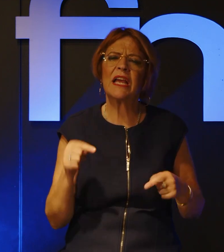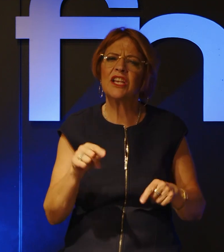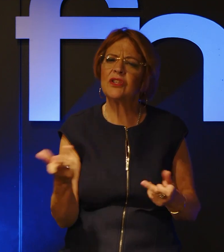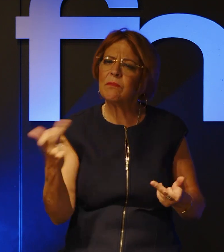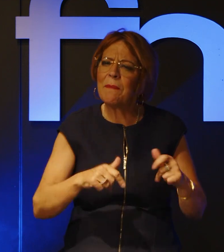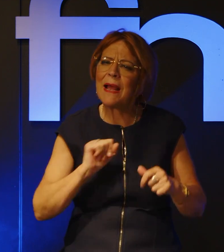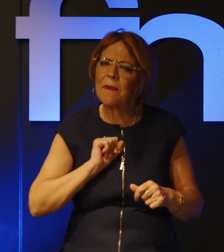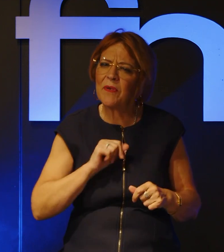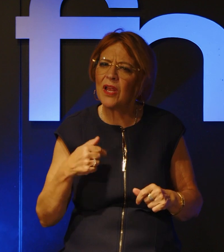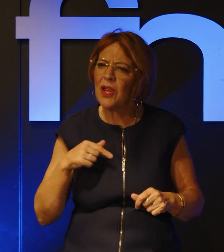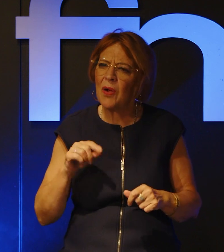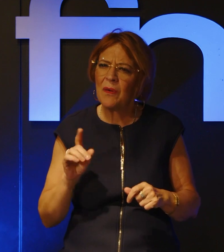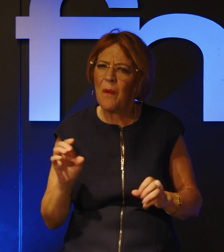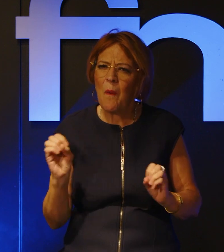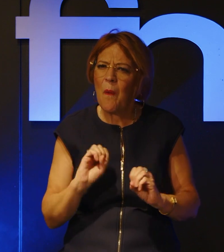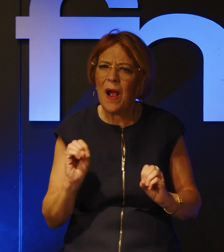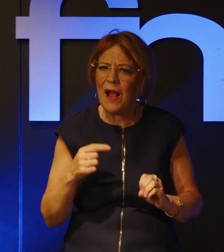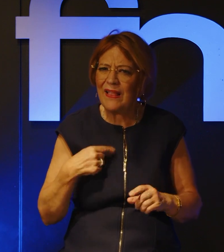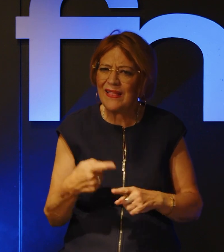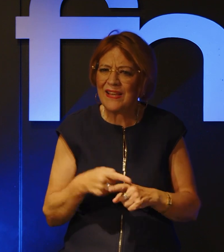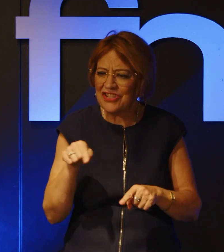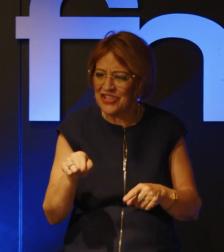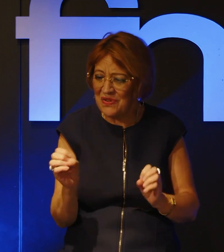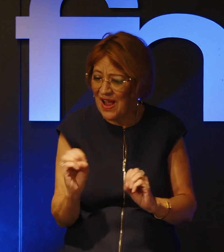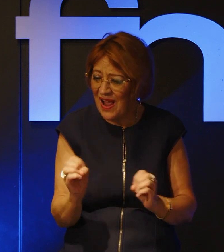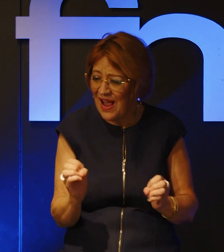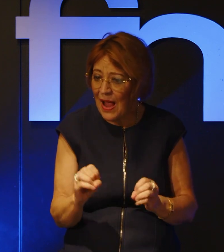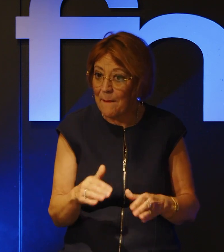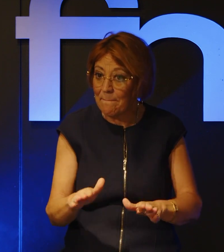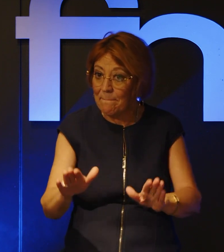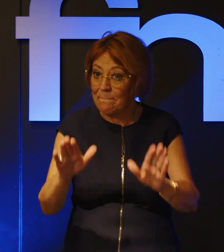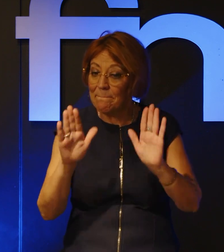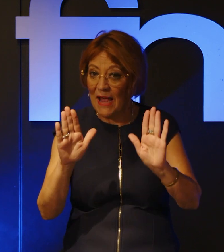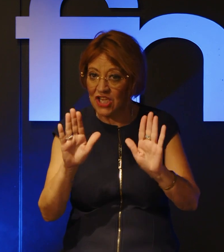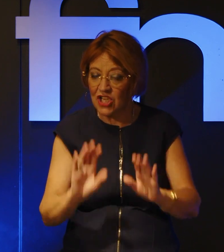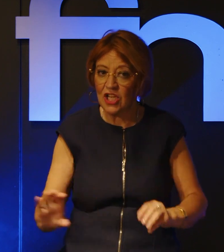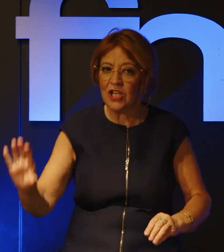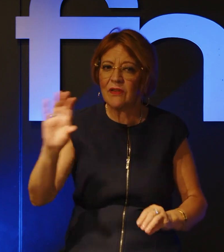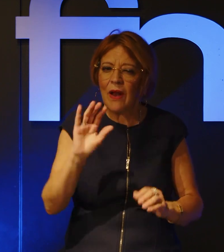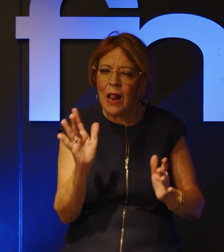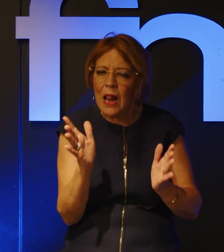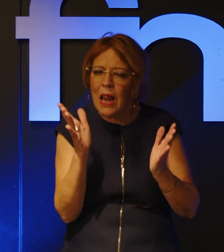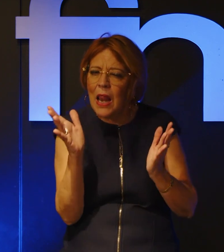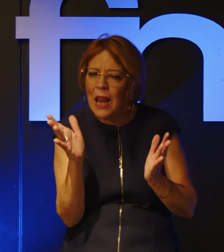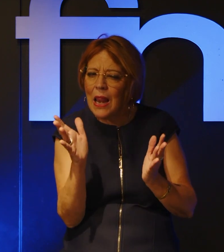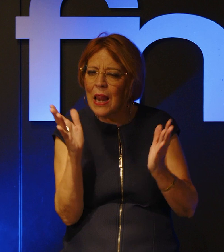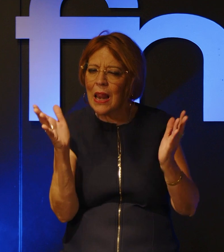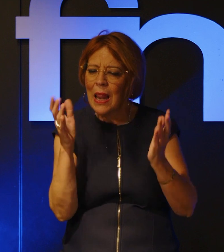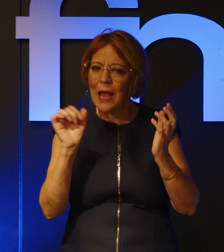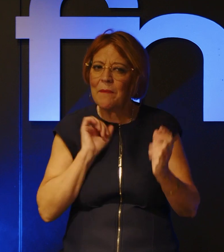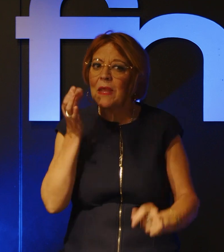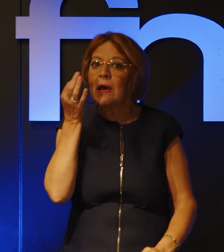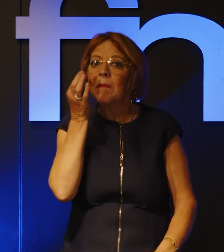aparece não tenho propriamente muito interesse nisto no entanto de forma muito Subtil aquilo que é a minha